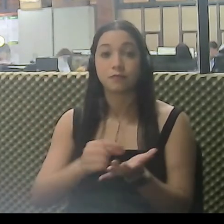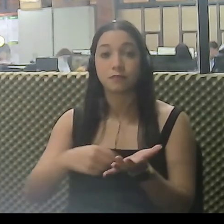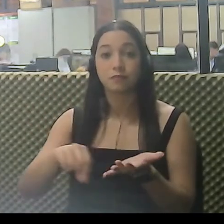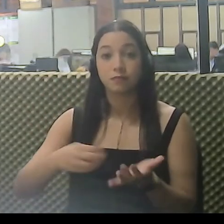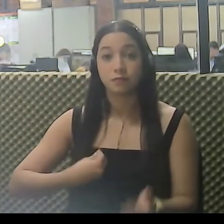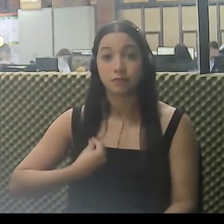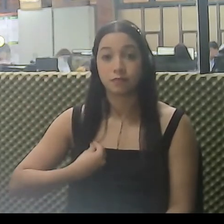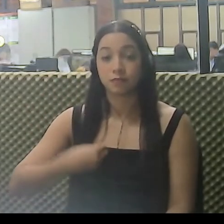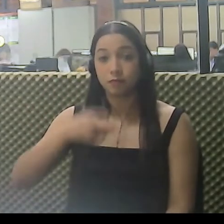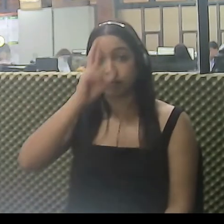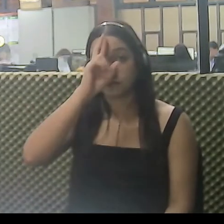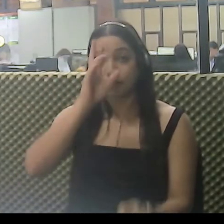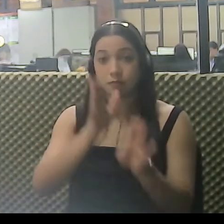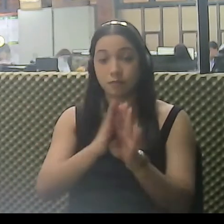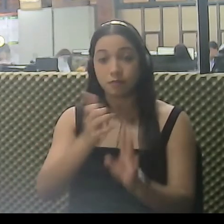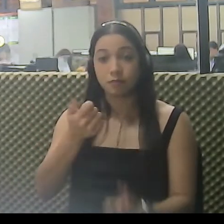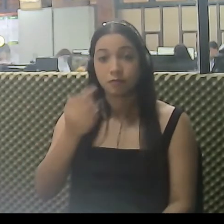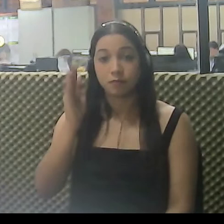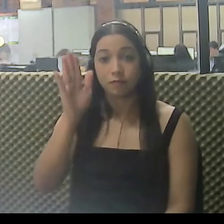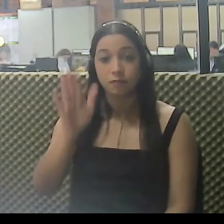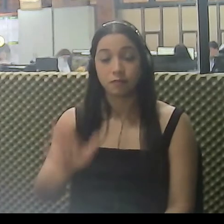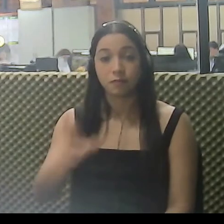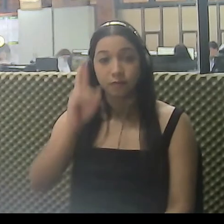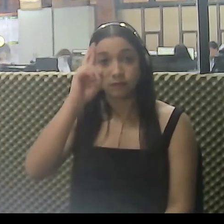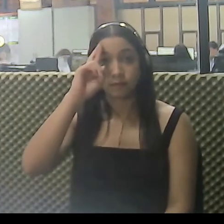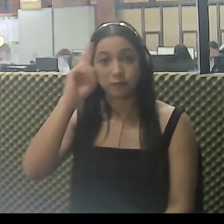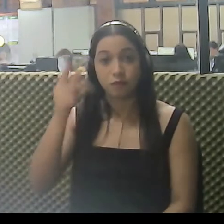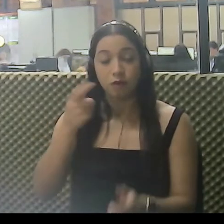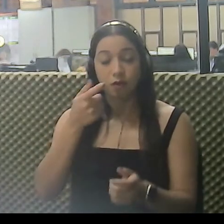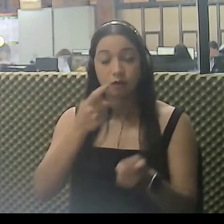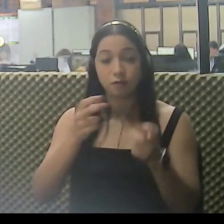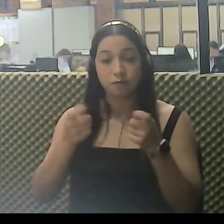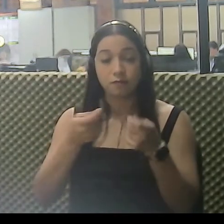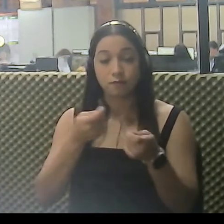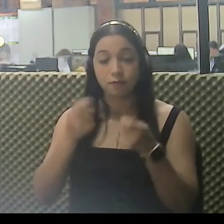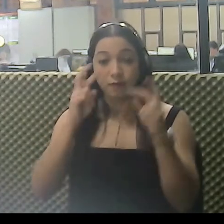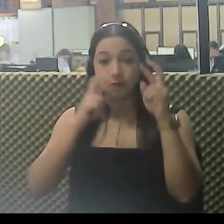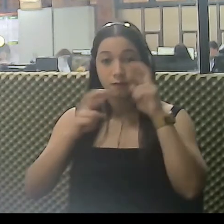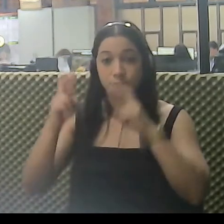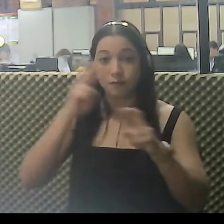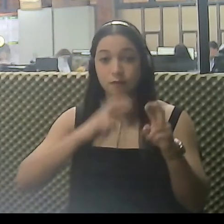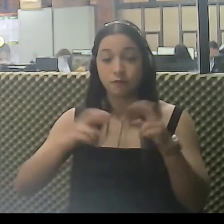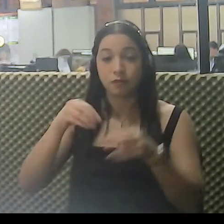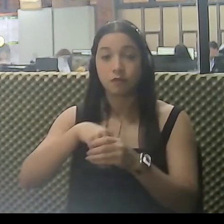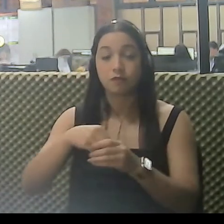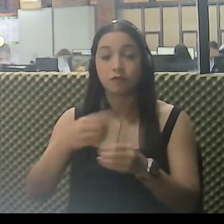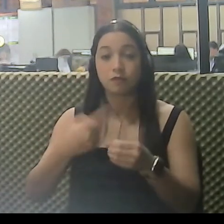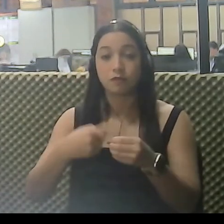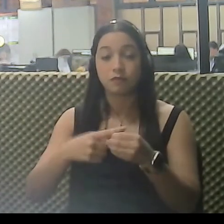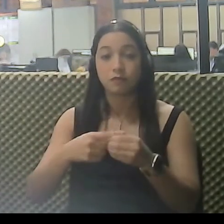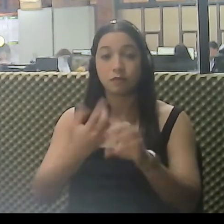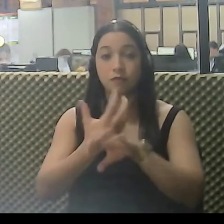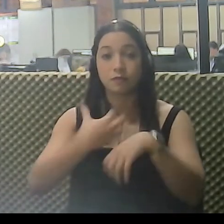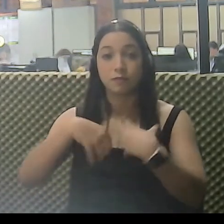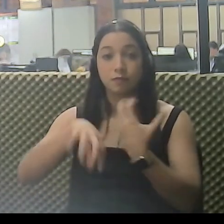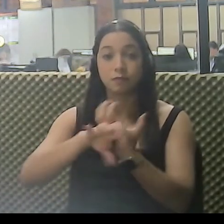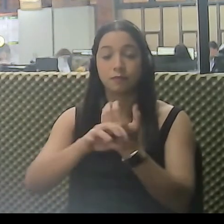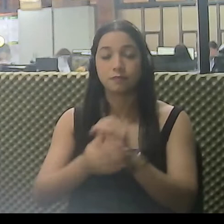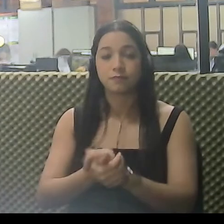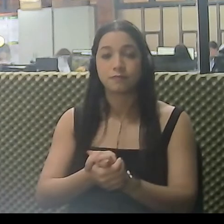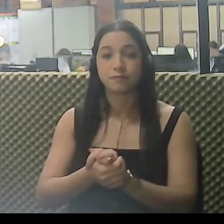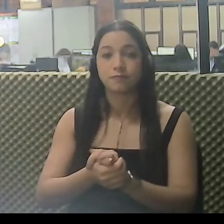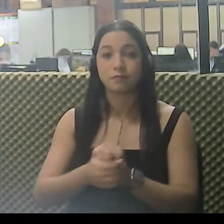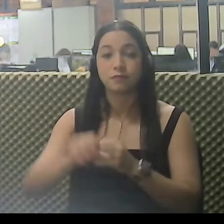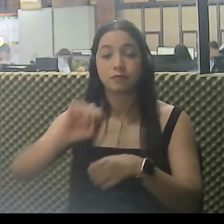presencialmente, do meio-dia às 5 da tarde, na Diretoria de Fiscalização de Atividades Urbanas e Ambientais. O setor fica localizado